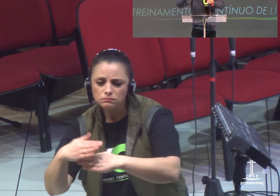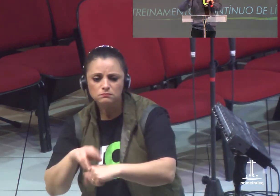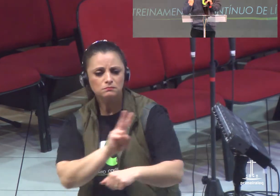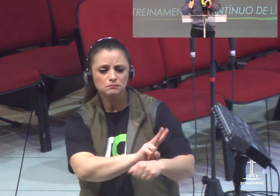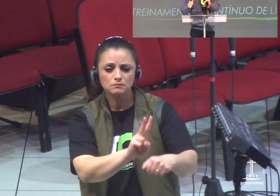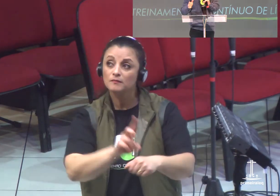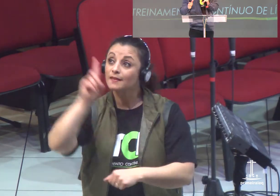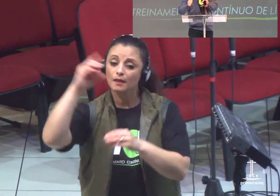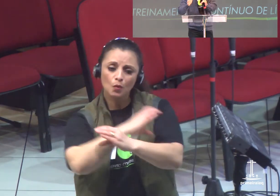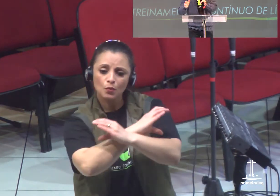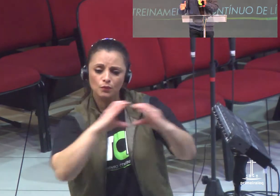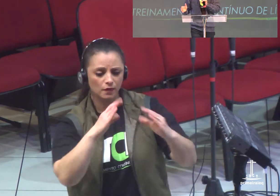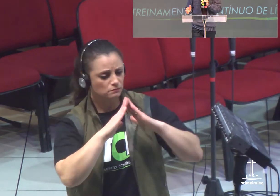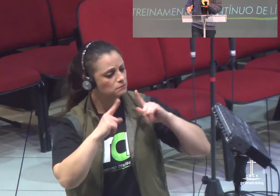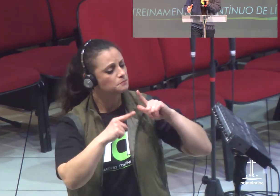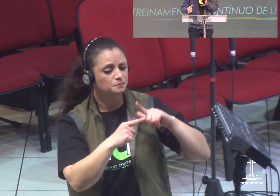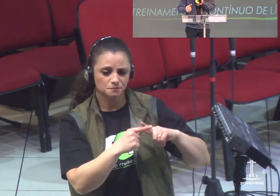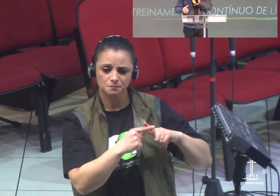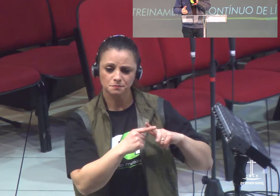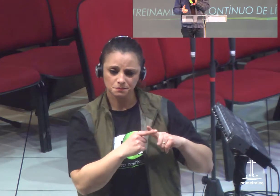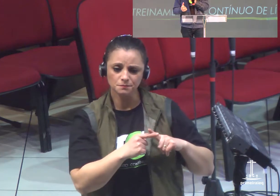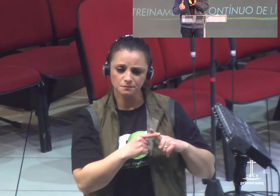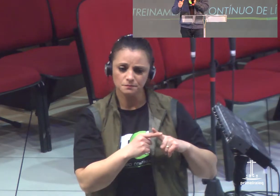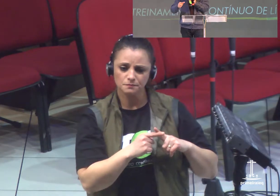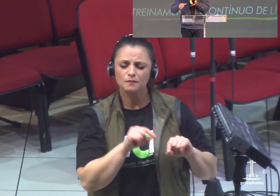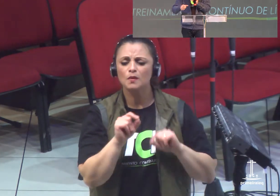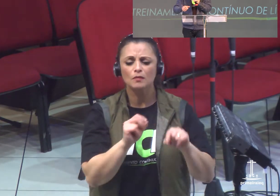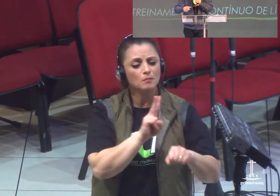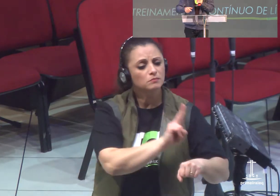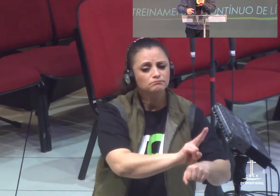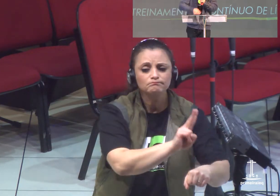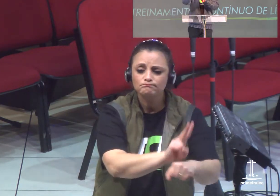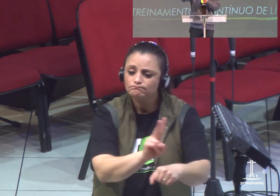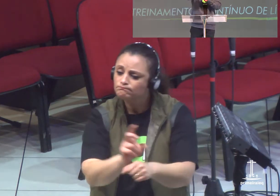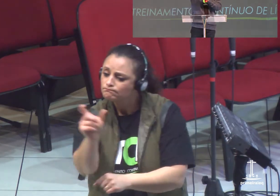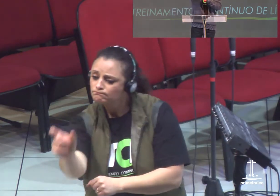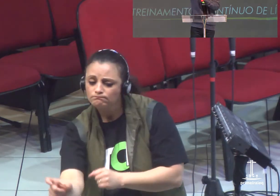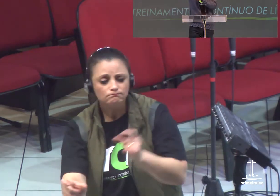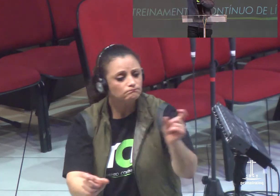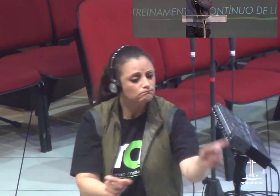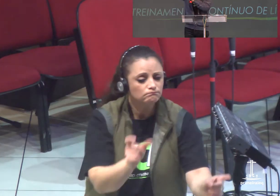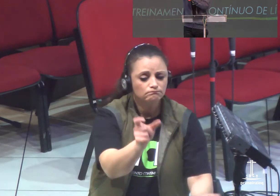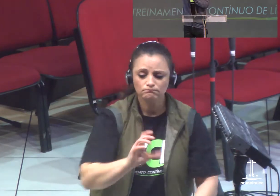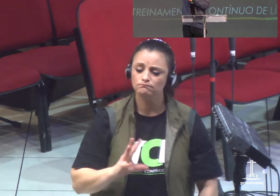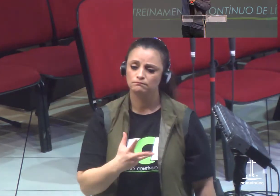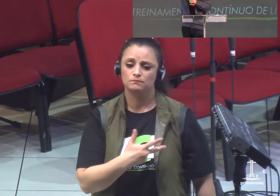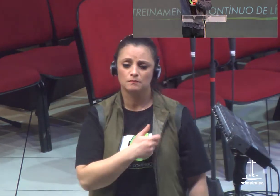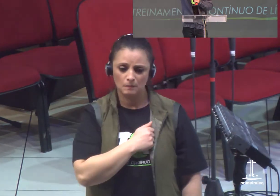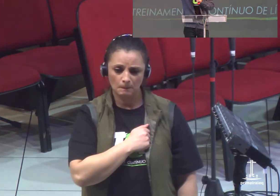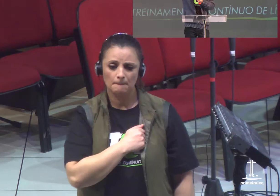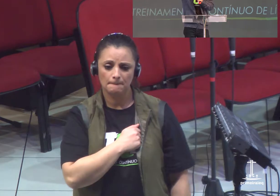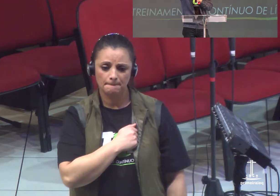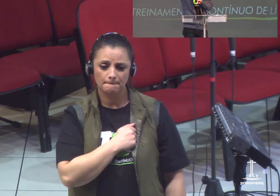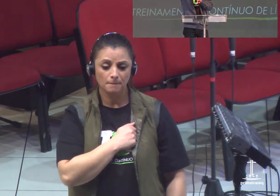Ele confia naquela igreja para cuidar daqueles por quem ele entregou a sua vida, ele